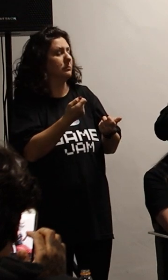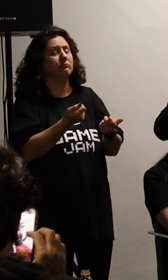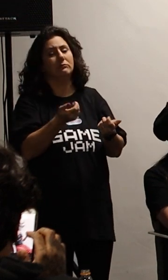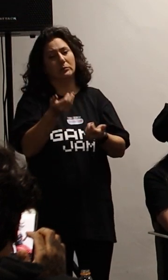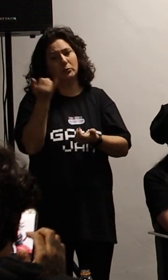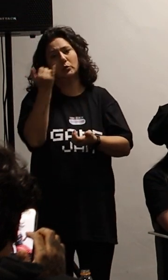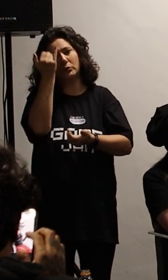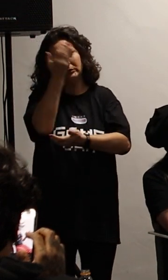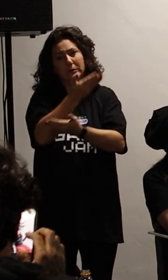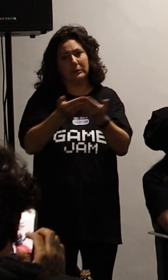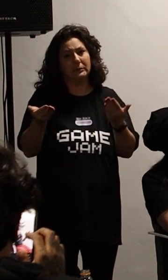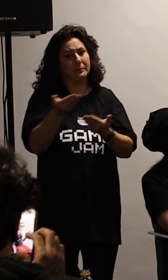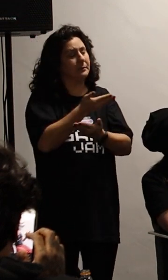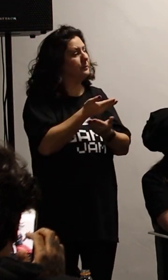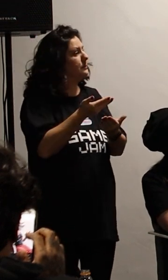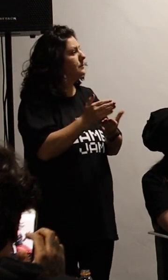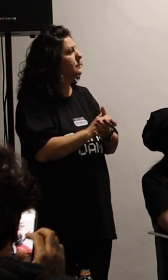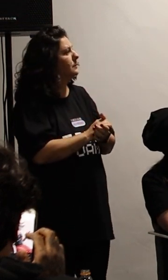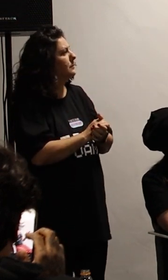isso é importante.